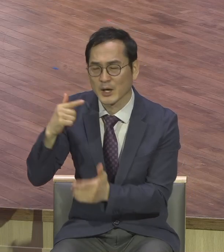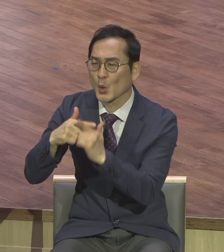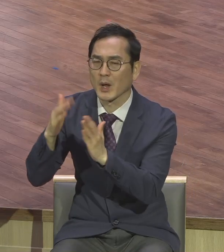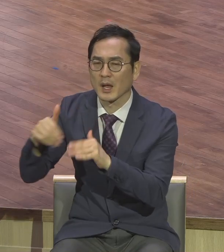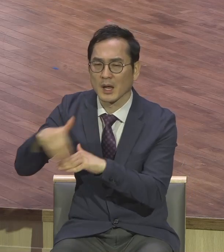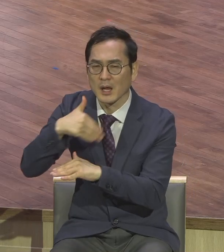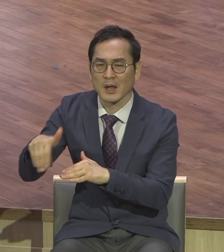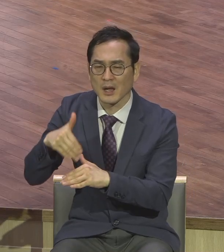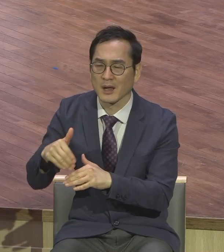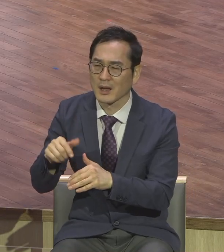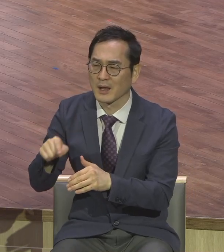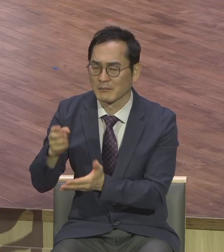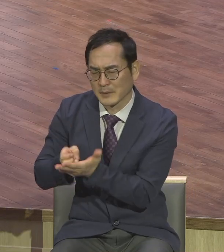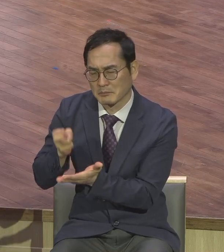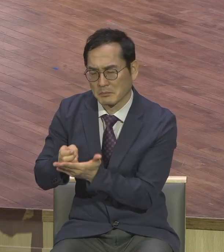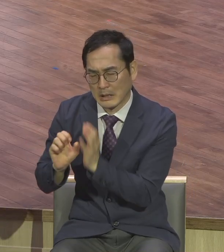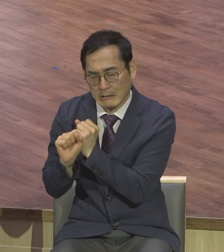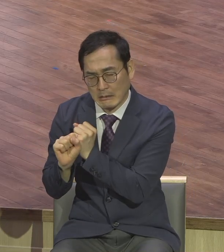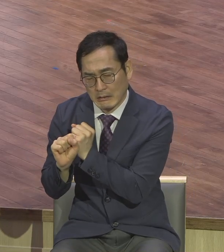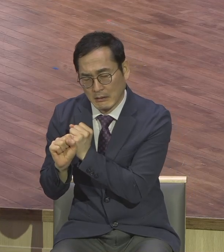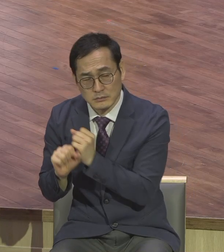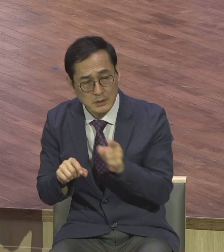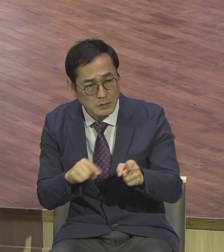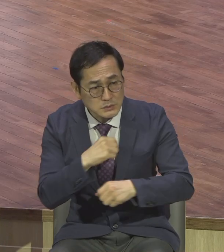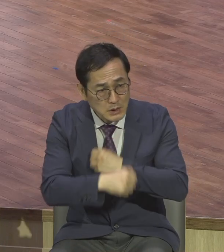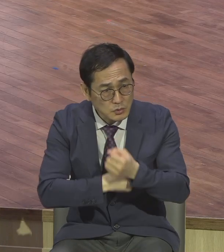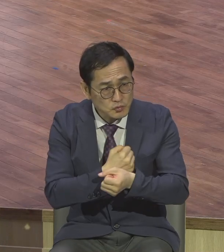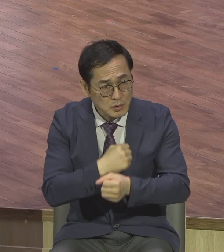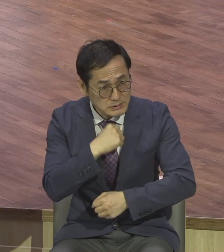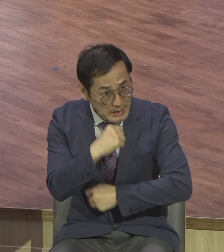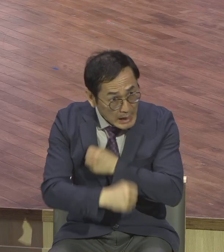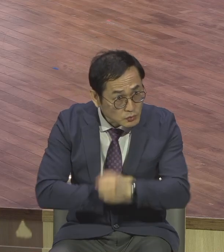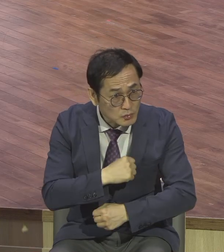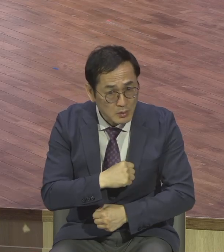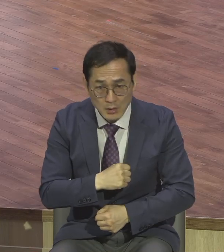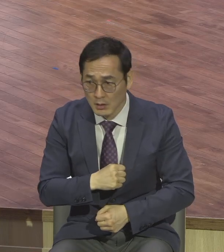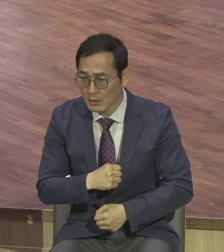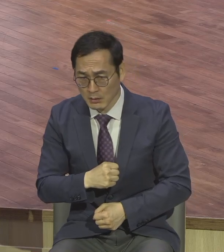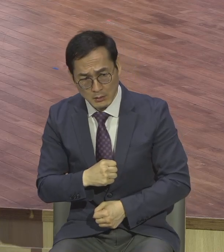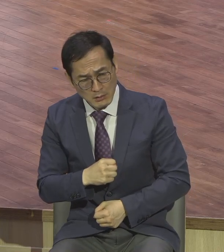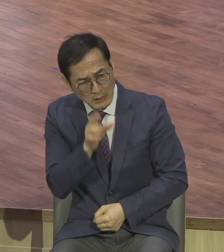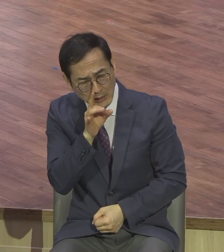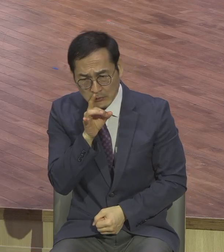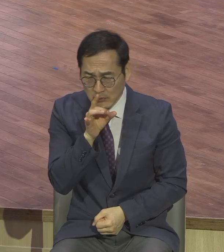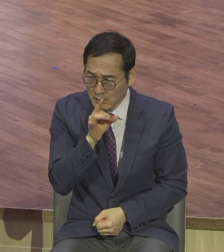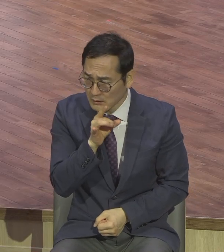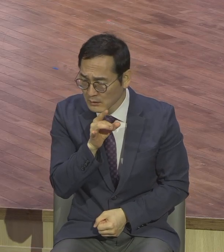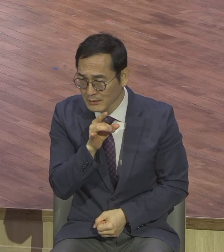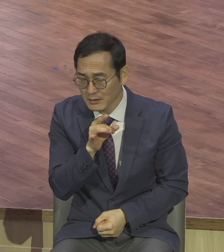다 너무 충격받다가 복음에 대해서